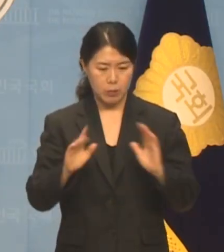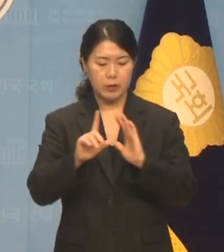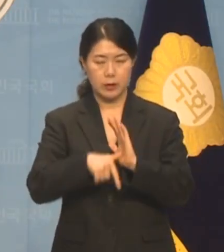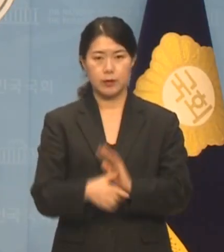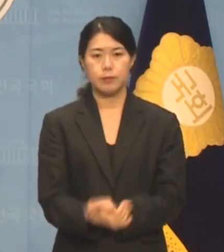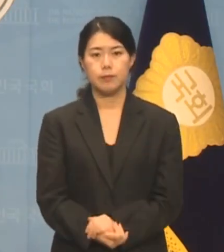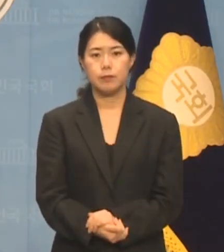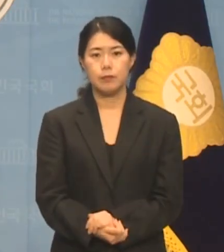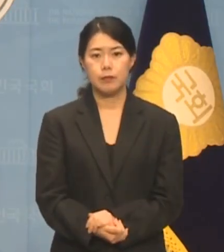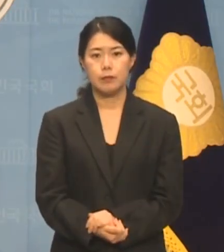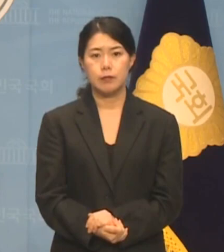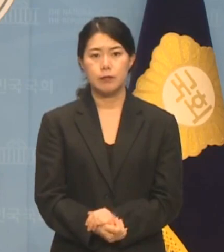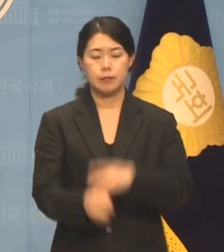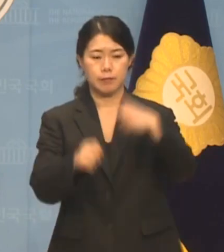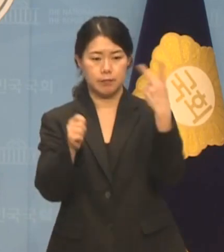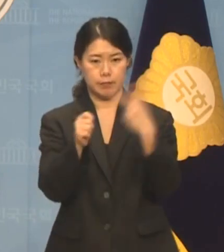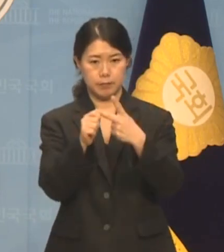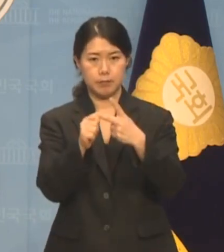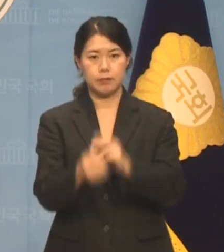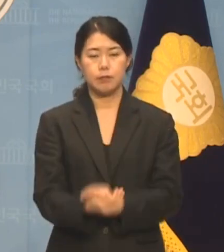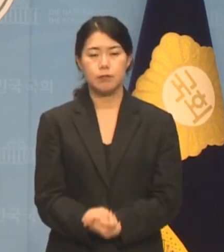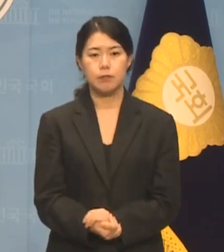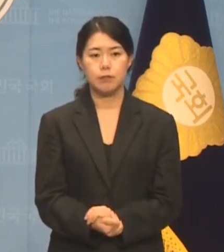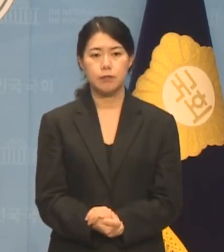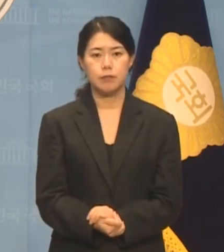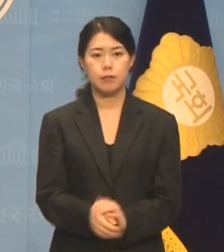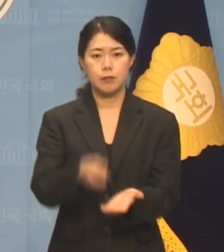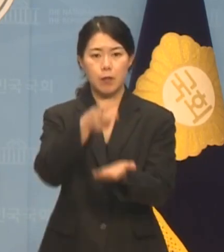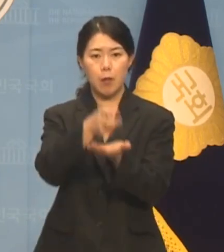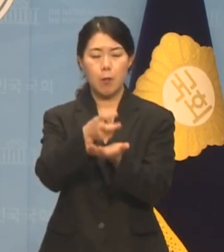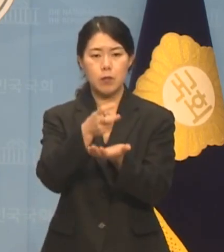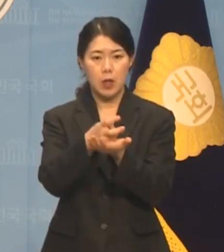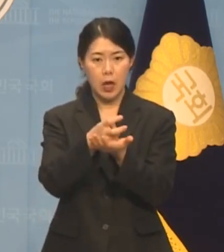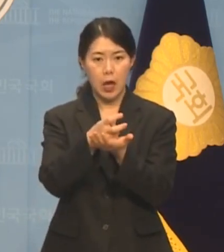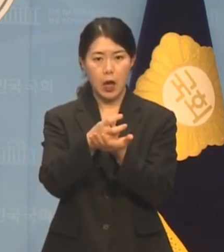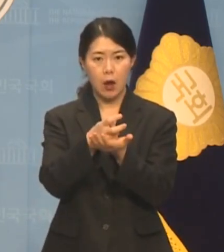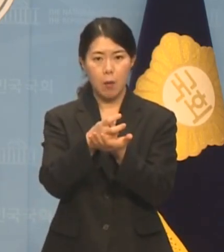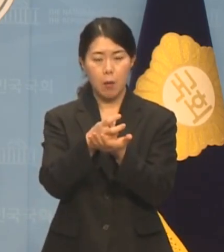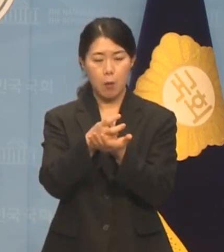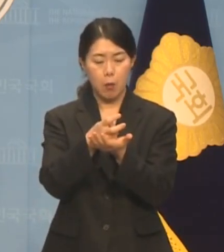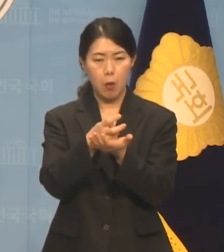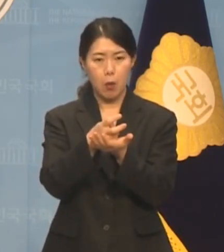경우. 2. 법리적